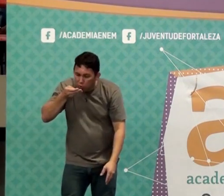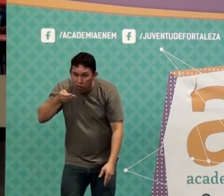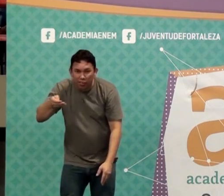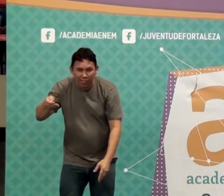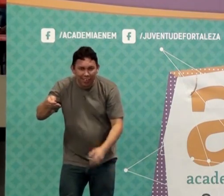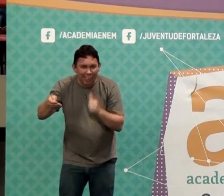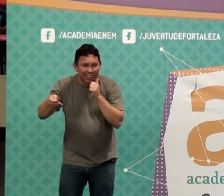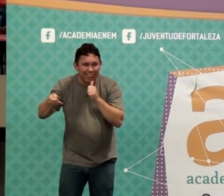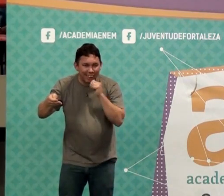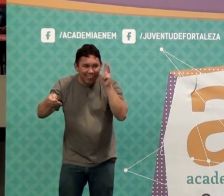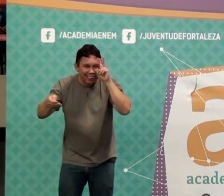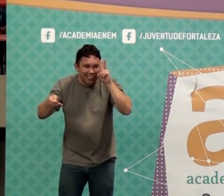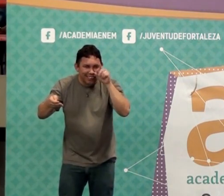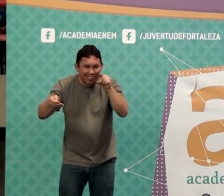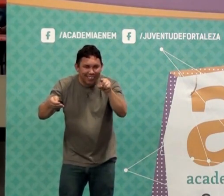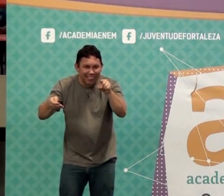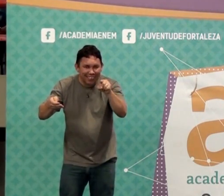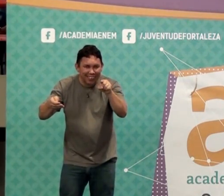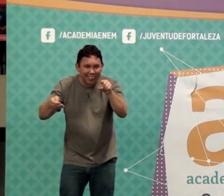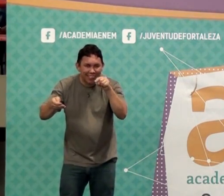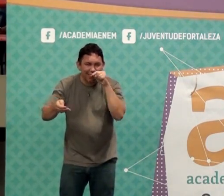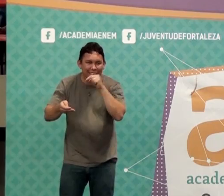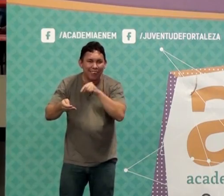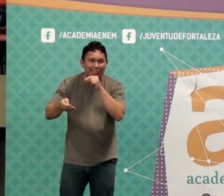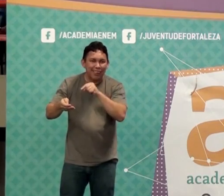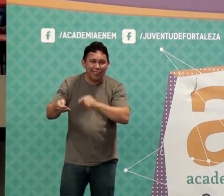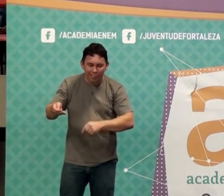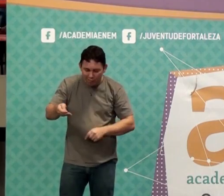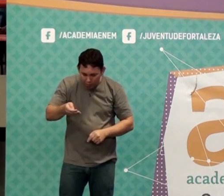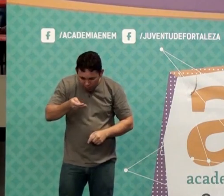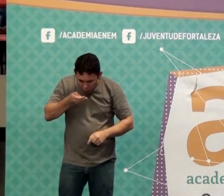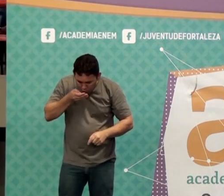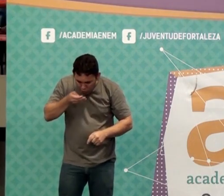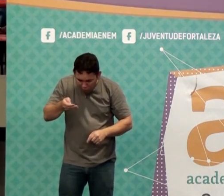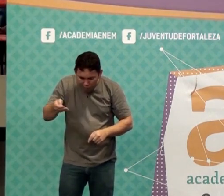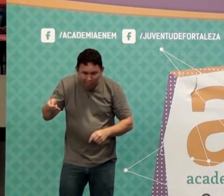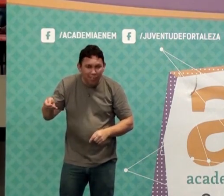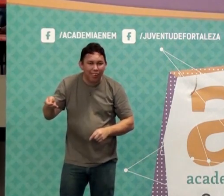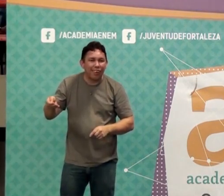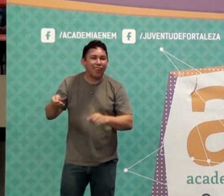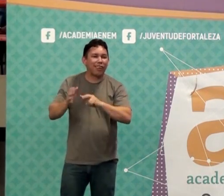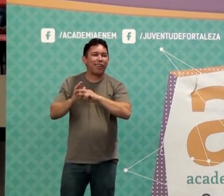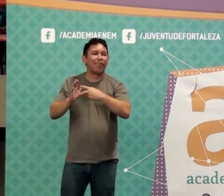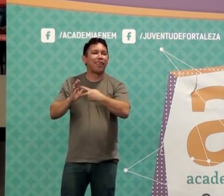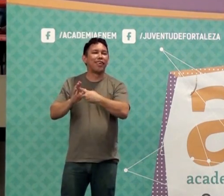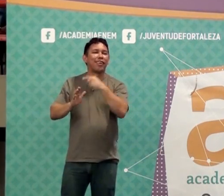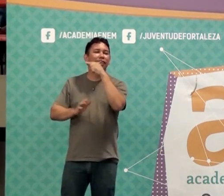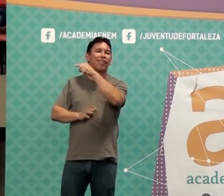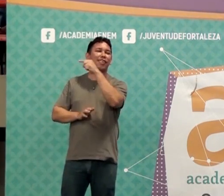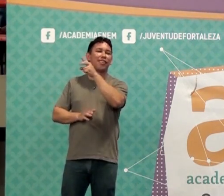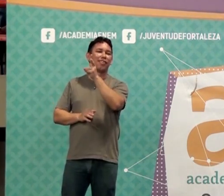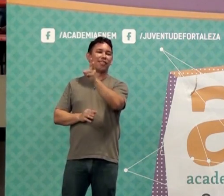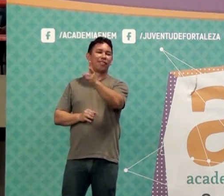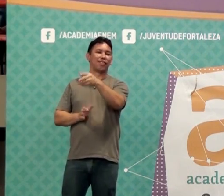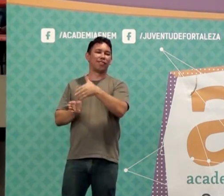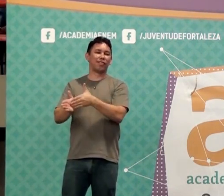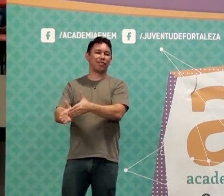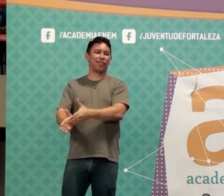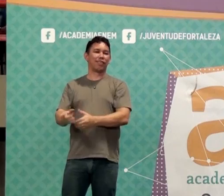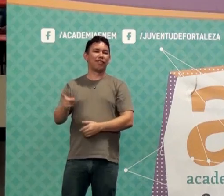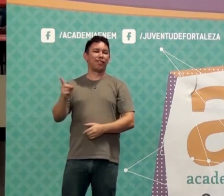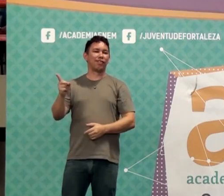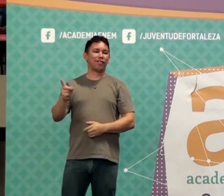mão é um ato de fidelidade. Você já viu isso em filme de romance? Você